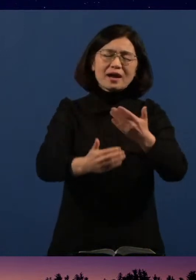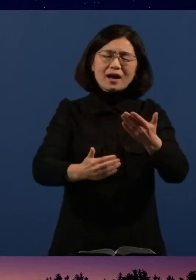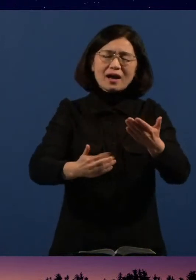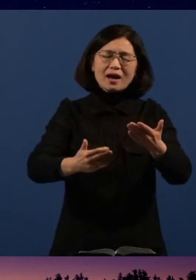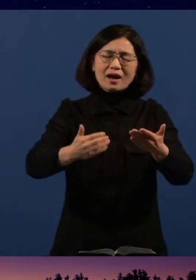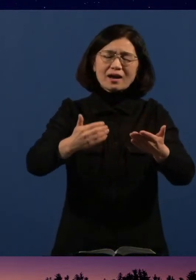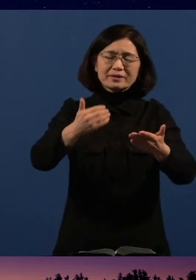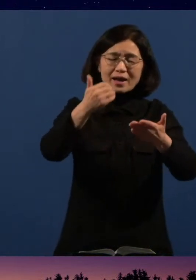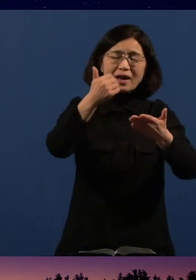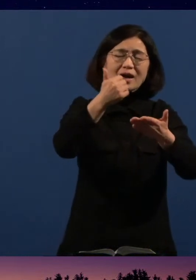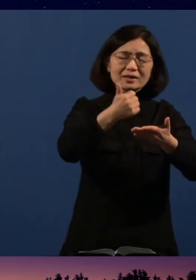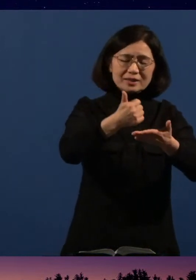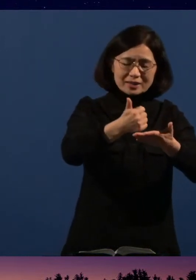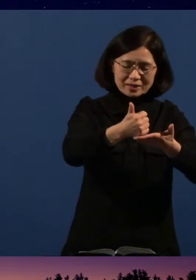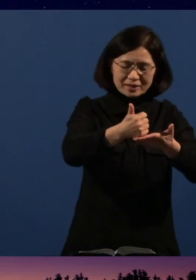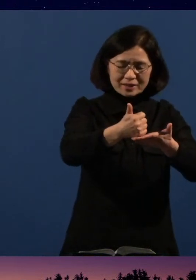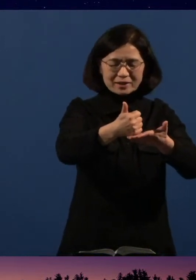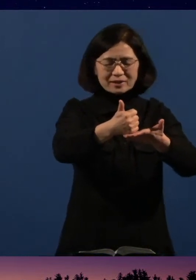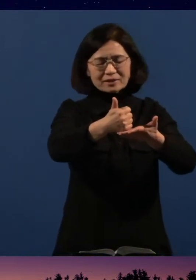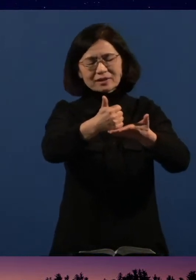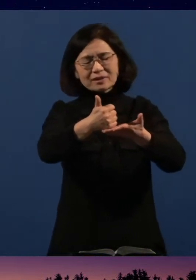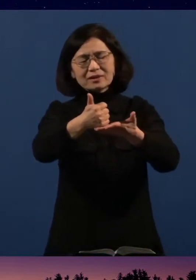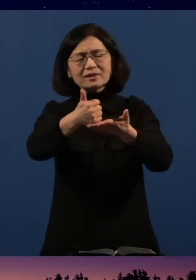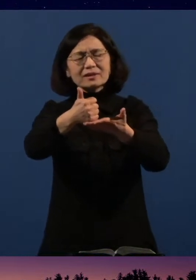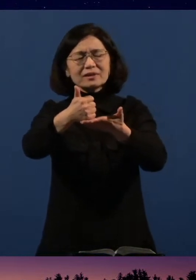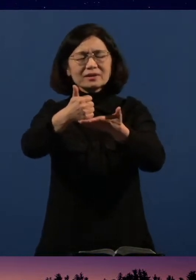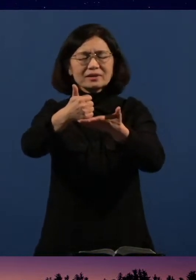신실하신 하나님,